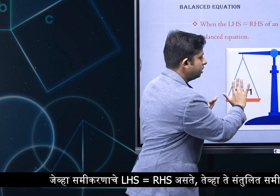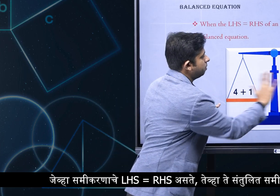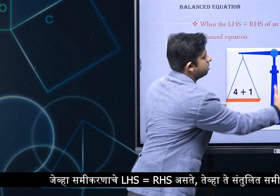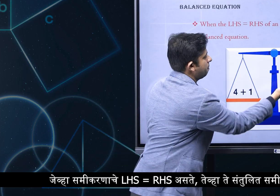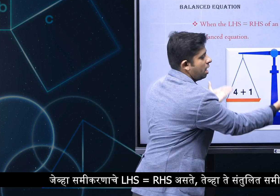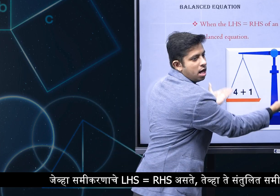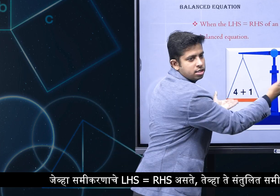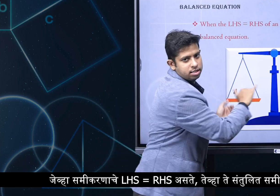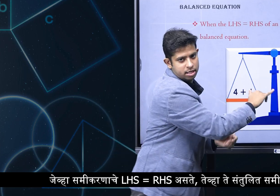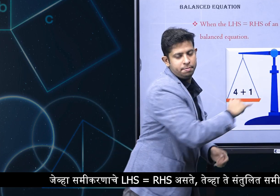जाते.